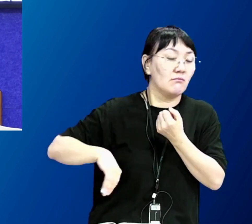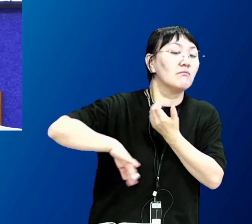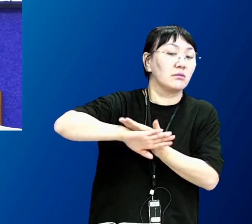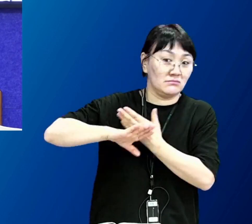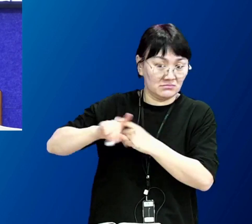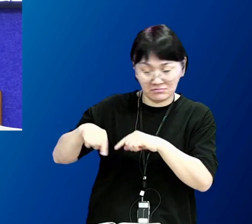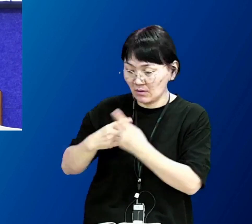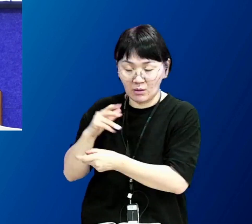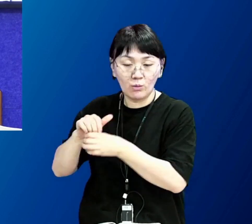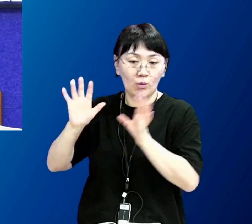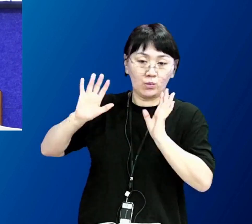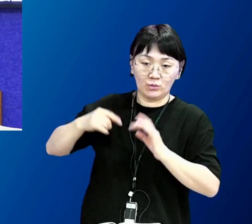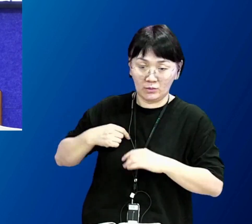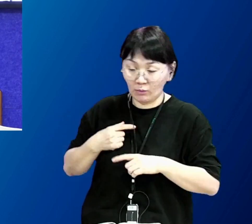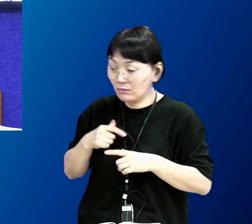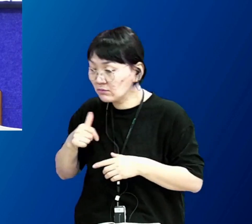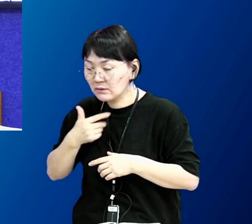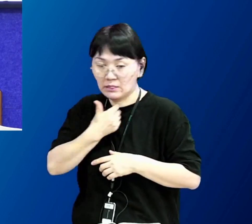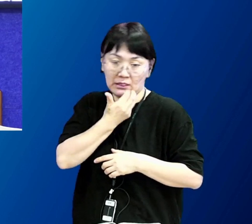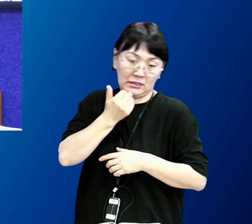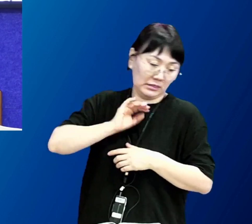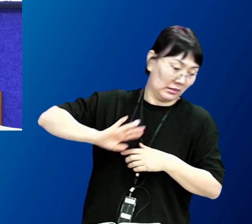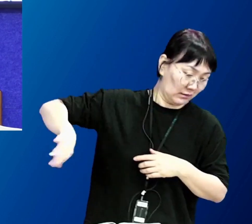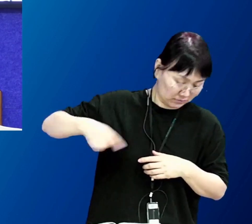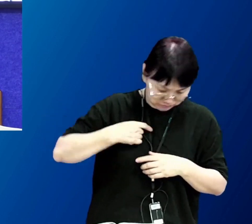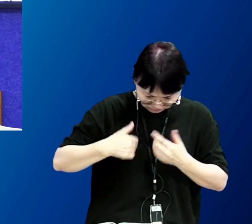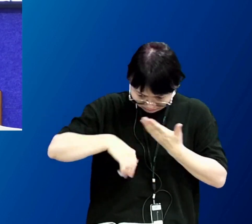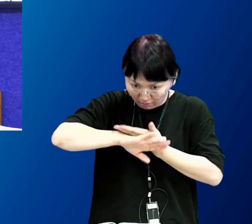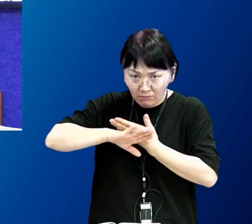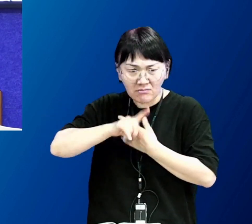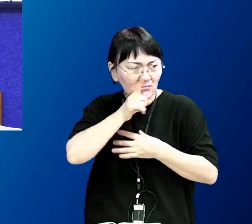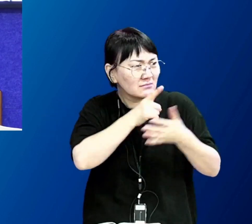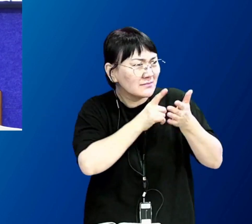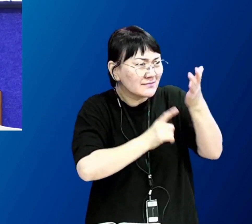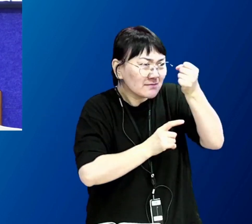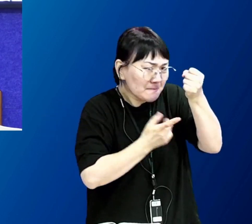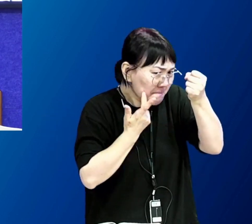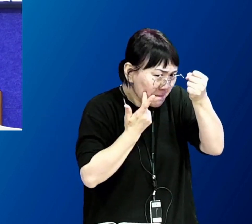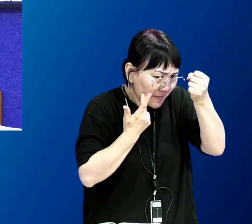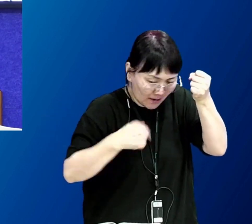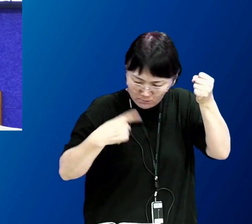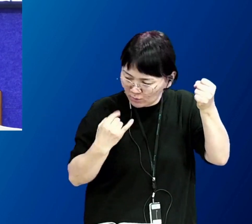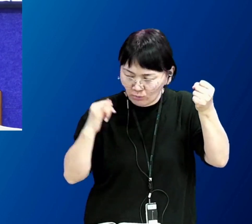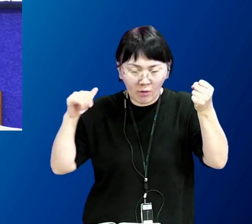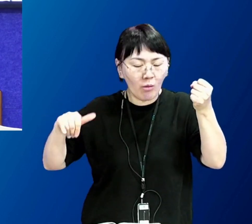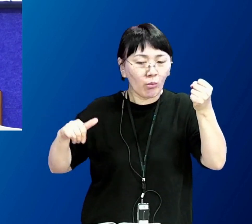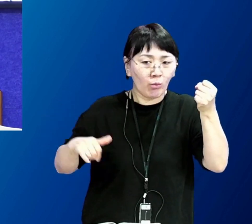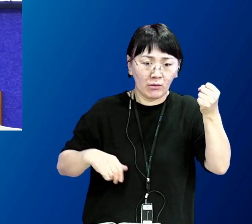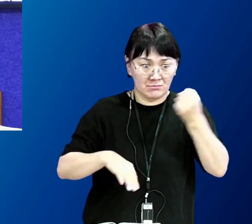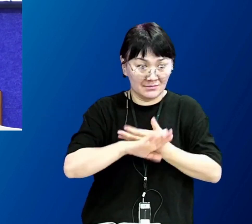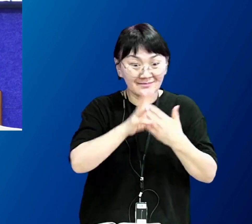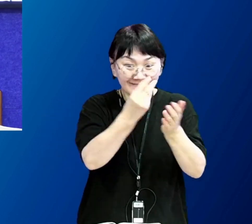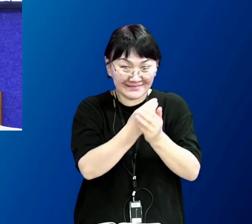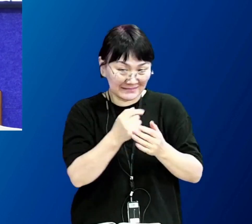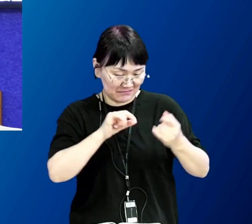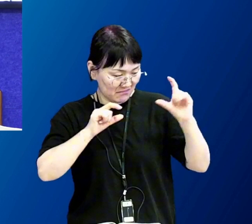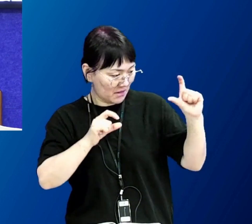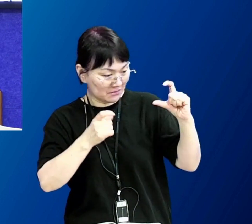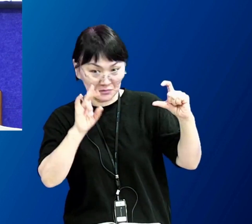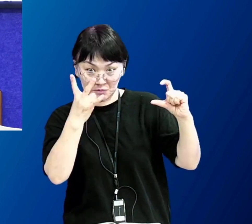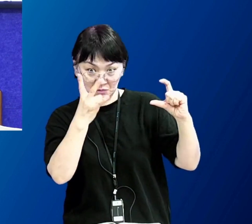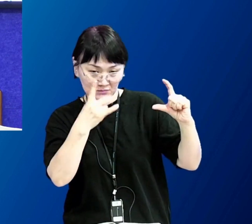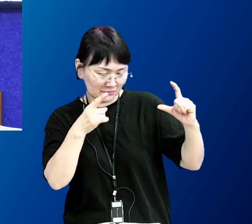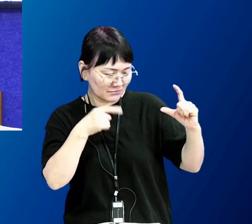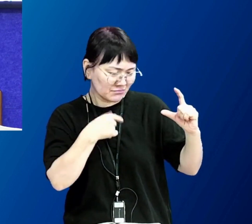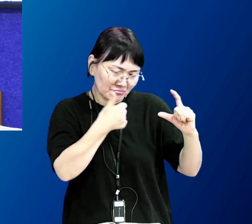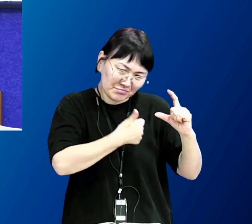бүхнийг гимнүглээс холдуулж өгдөг баг. Гимнүглээс бид бүхнийг хамгаалж өгдөг үз. Би үүндээ хайртай эхнэр нь эхнэр нөхөр хоёр